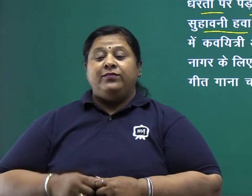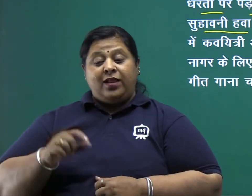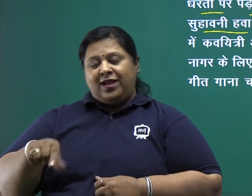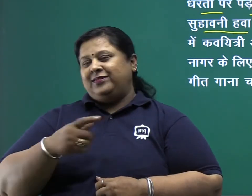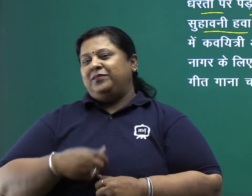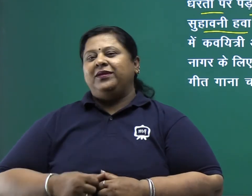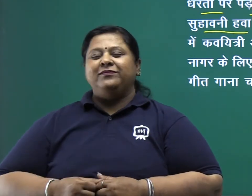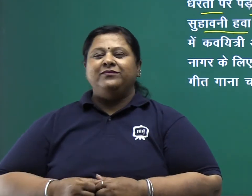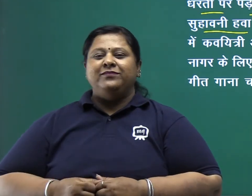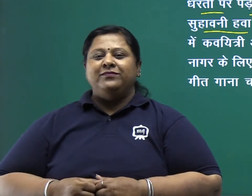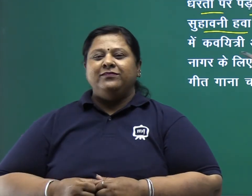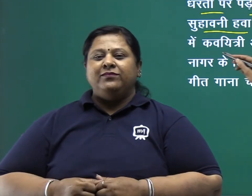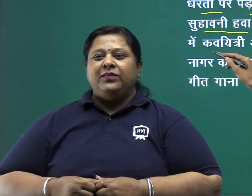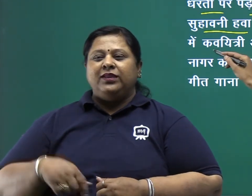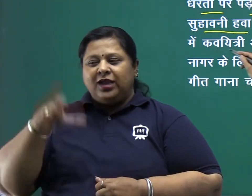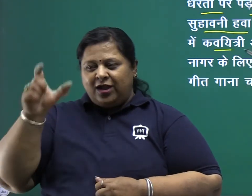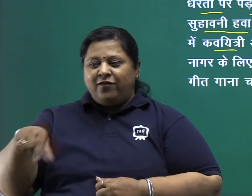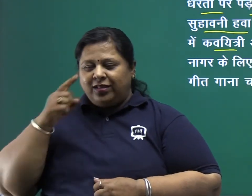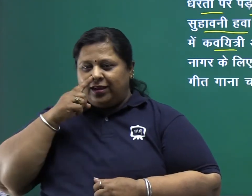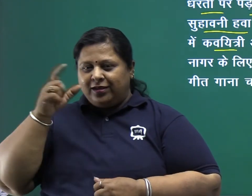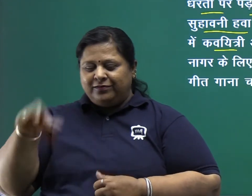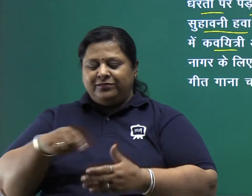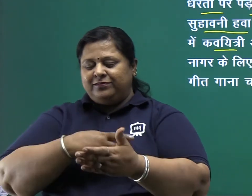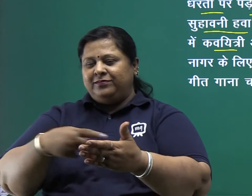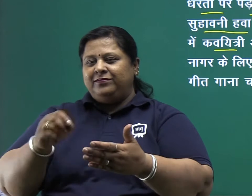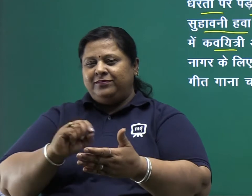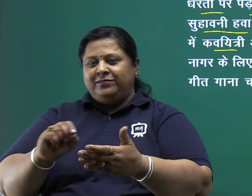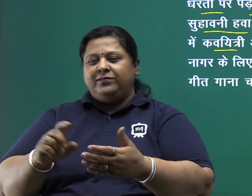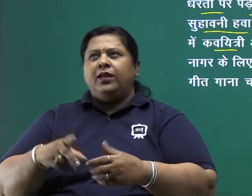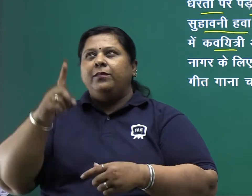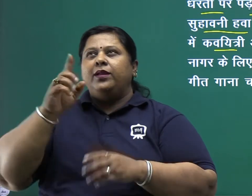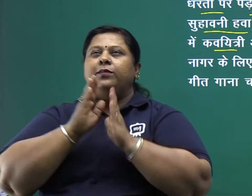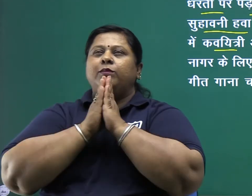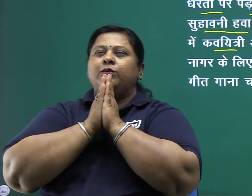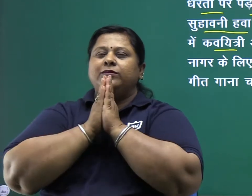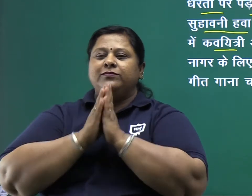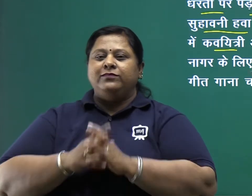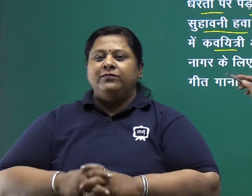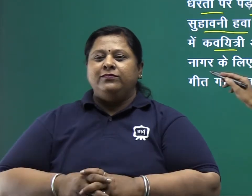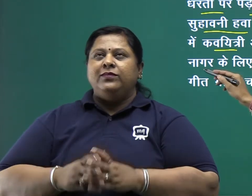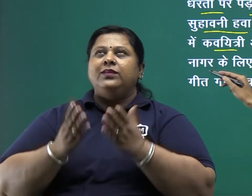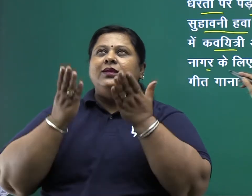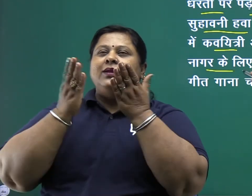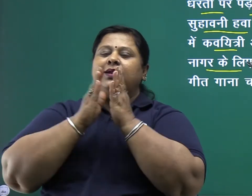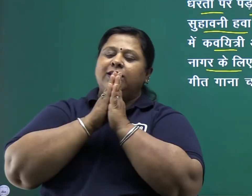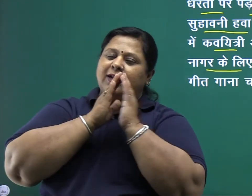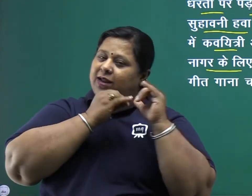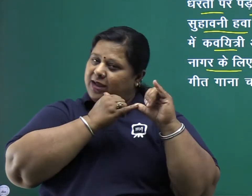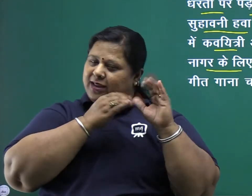ऐसे में कवियत्री अपने प्रभु गिरधर नागर के